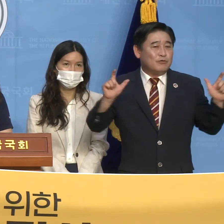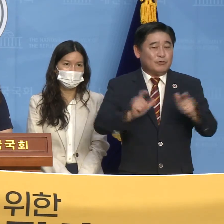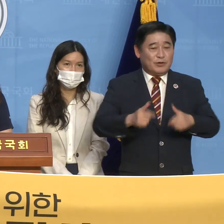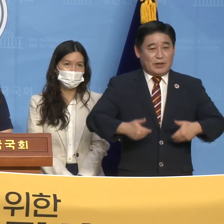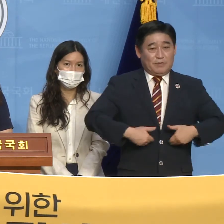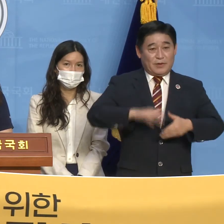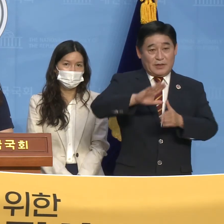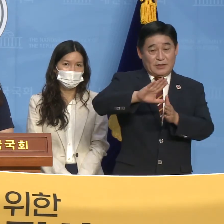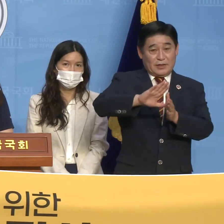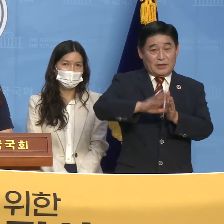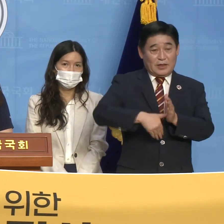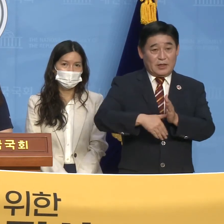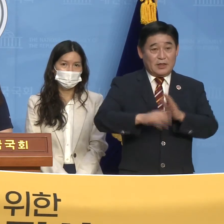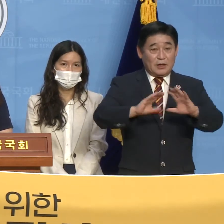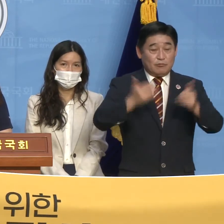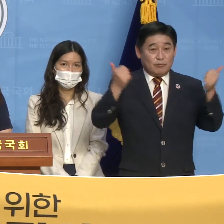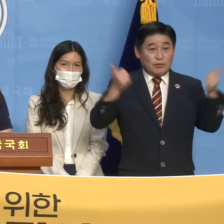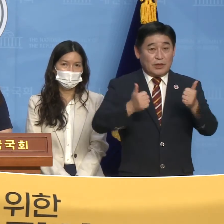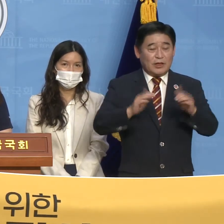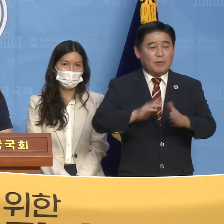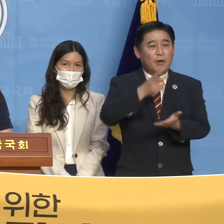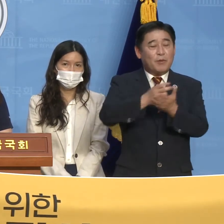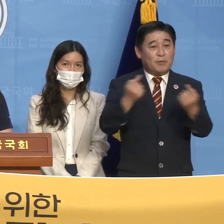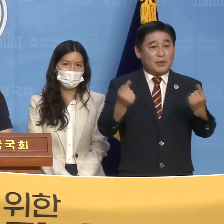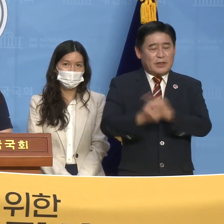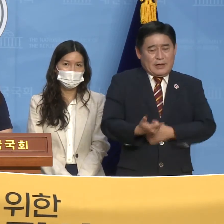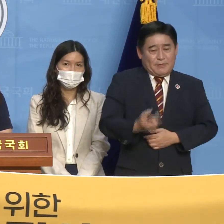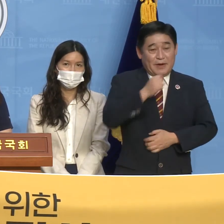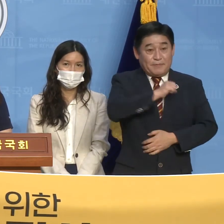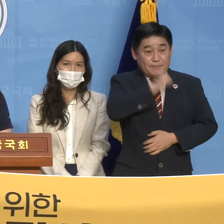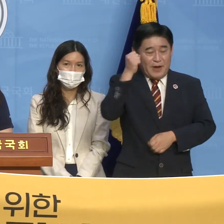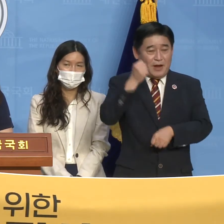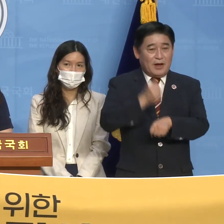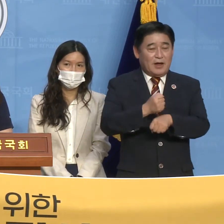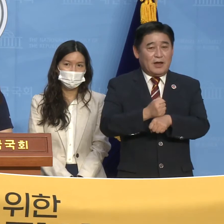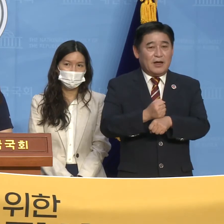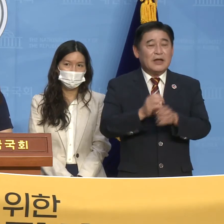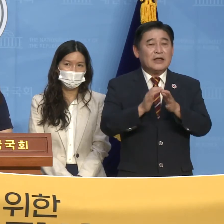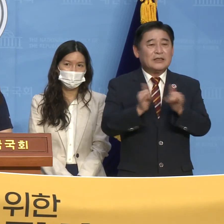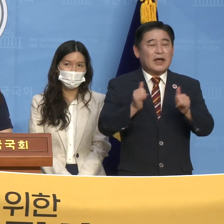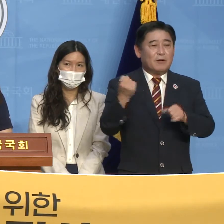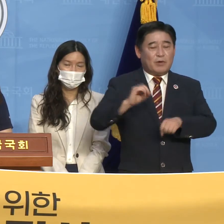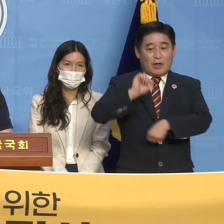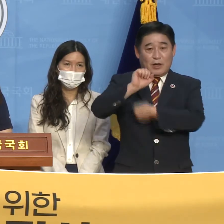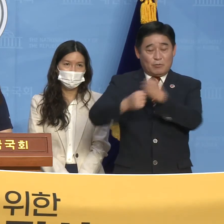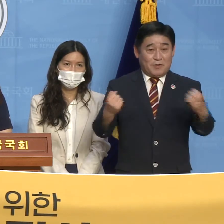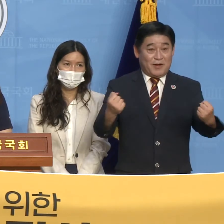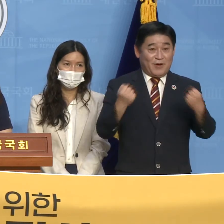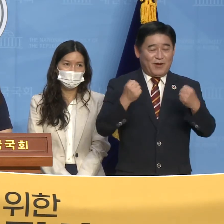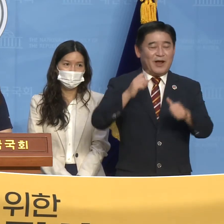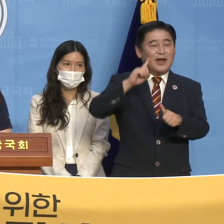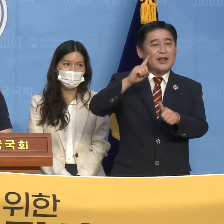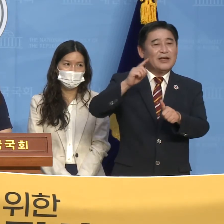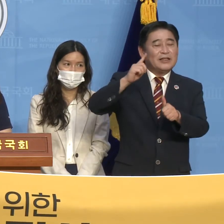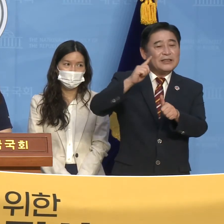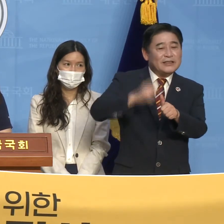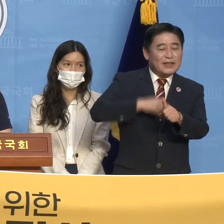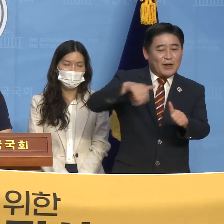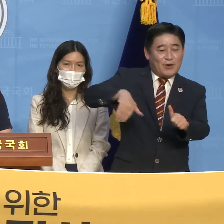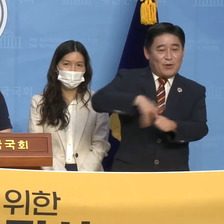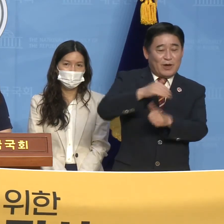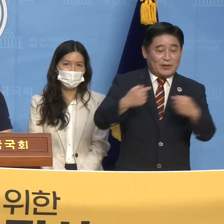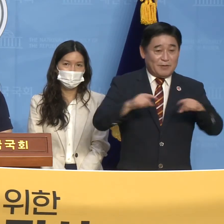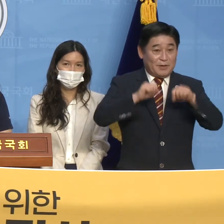필요한 시점이다. 국회는 이번 개정안을 조속히 통과시켜 사람과 동물이 건강한 자연환경에서 공존할 수